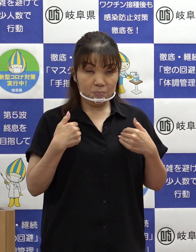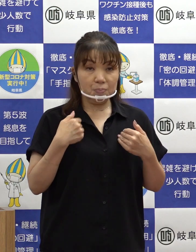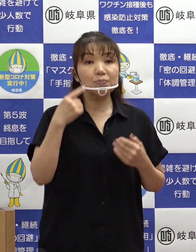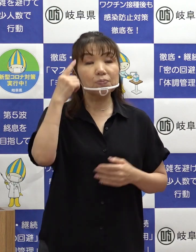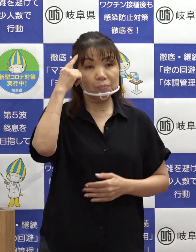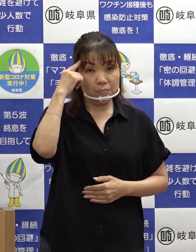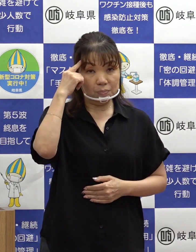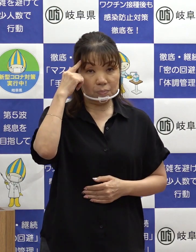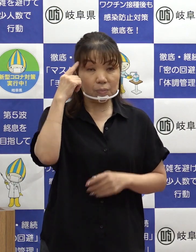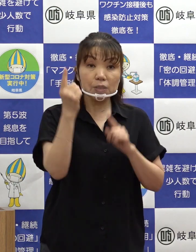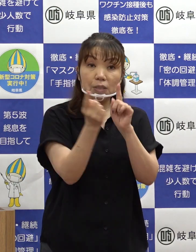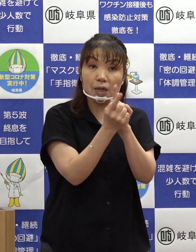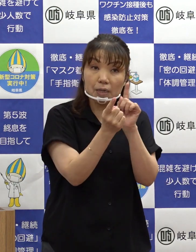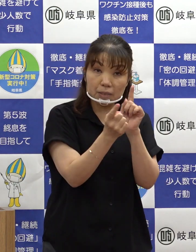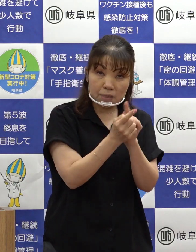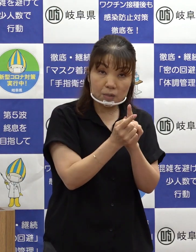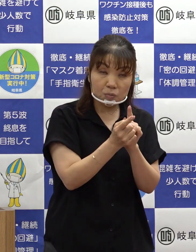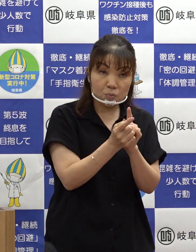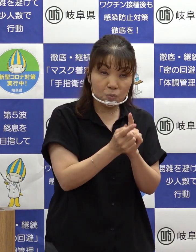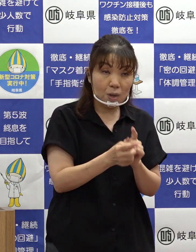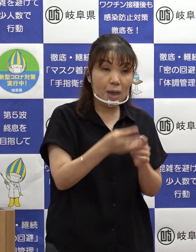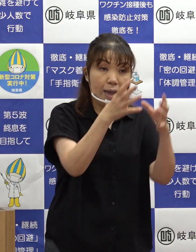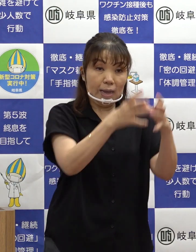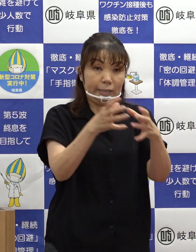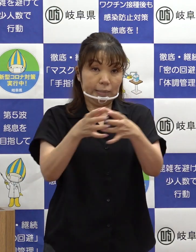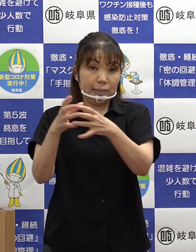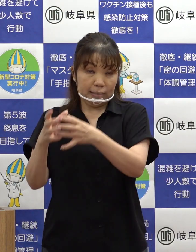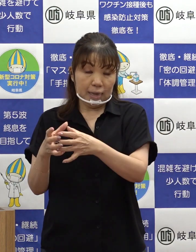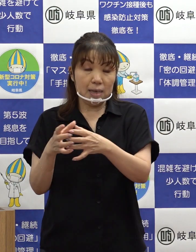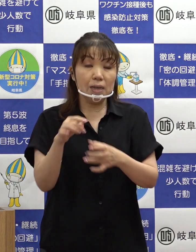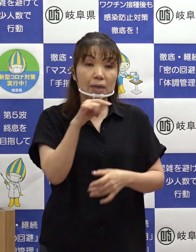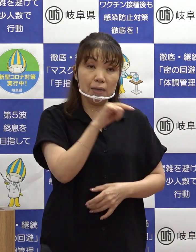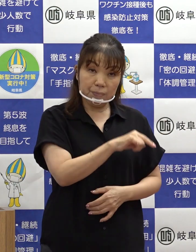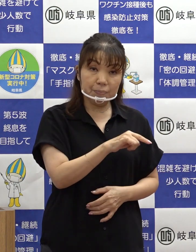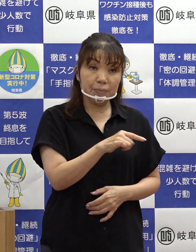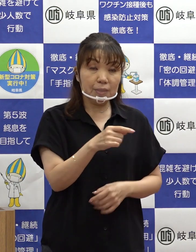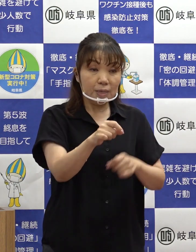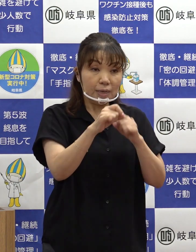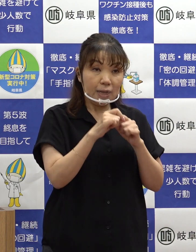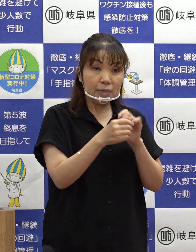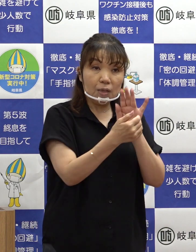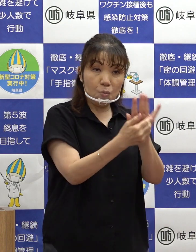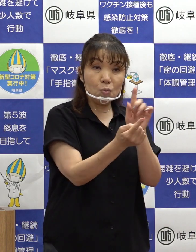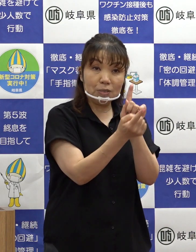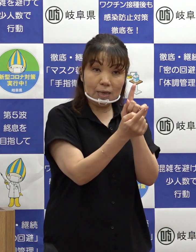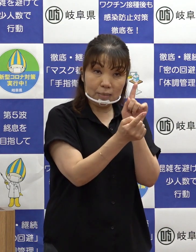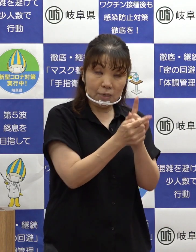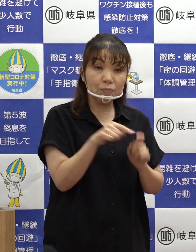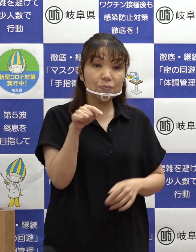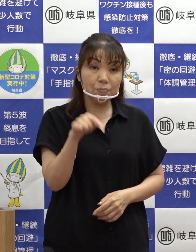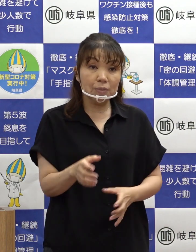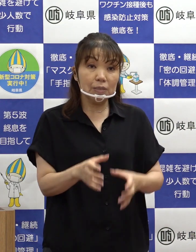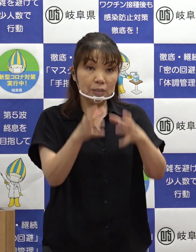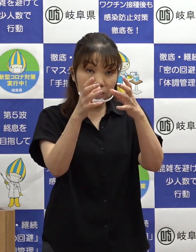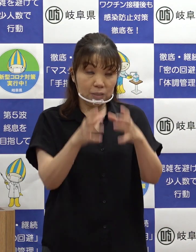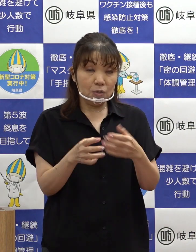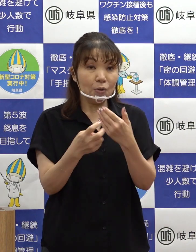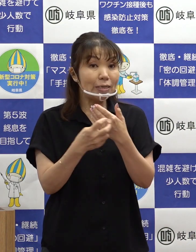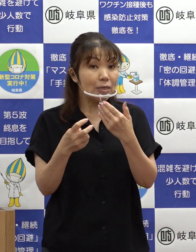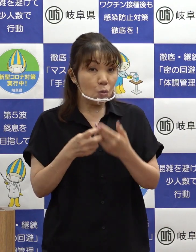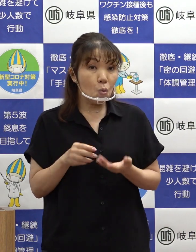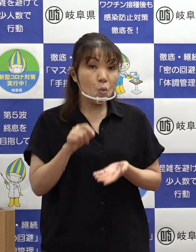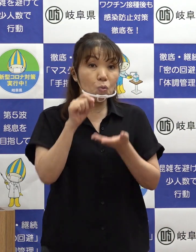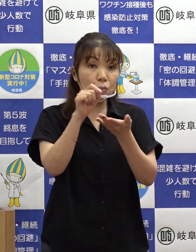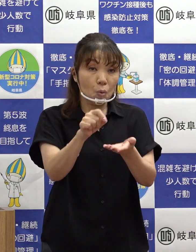ます。対策としては3本柱、一番下にありますように、感染防止対策、それから医療供給体